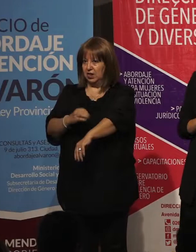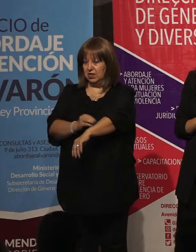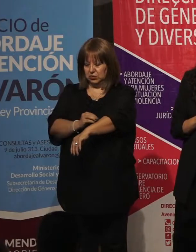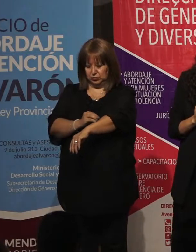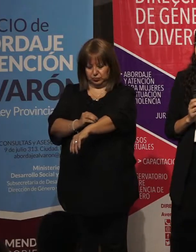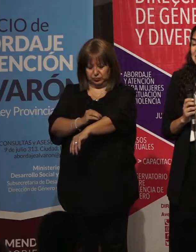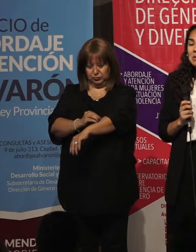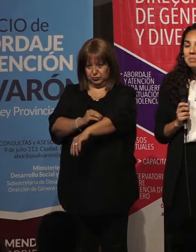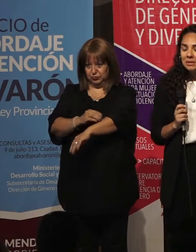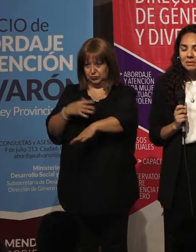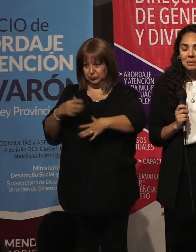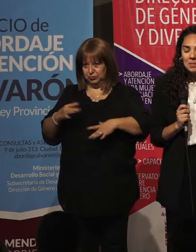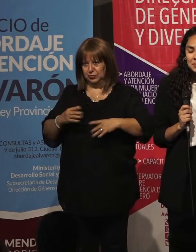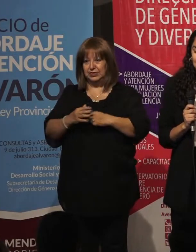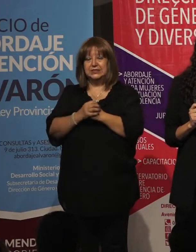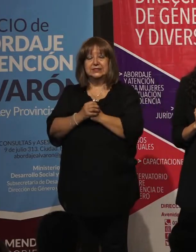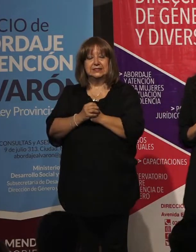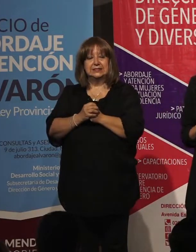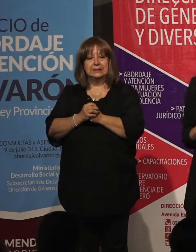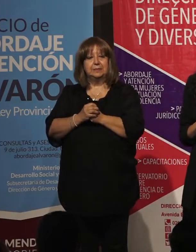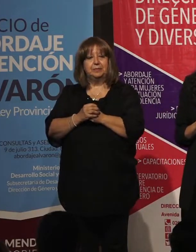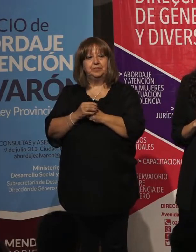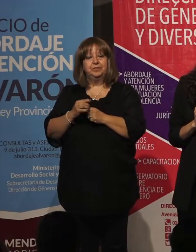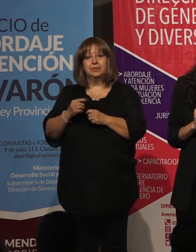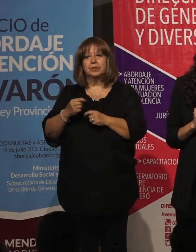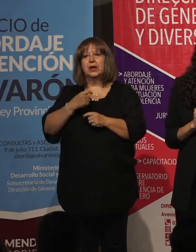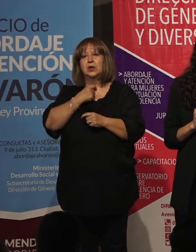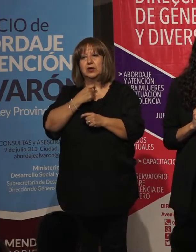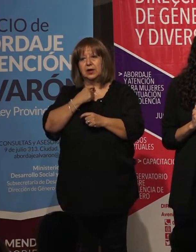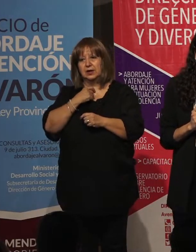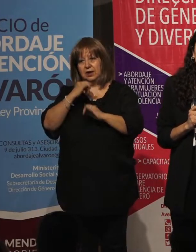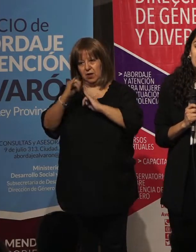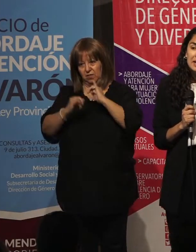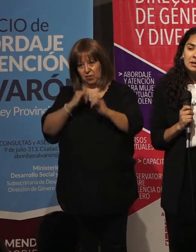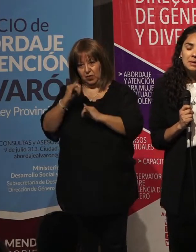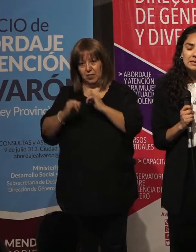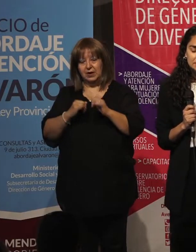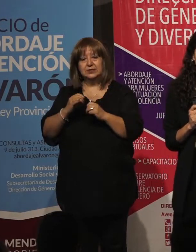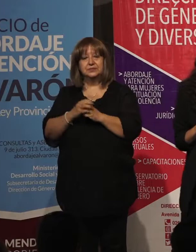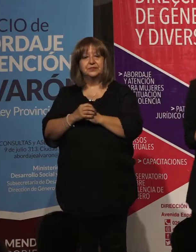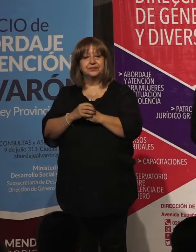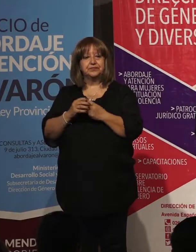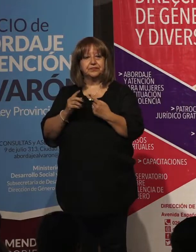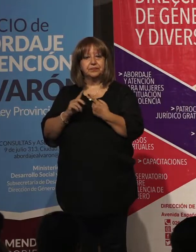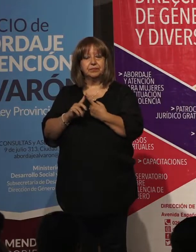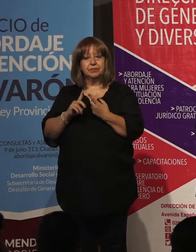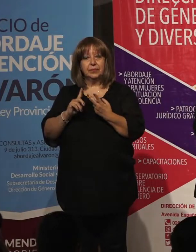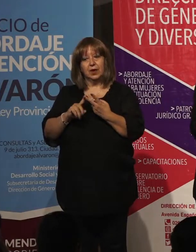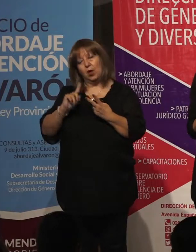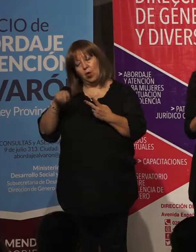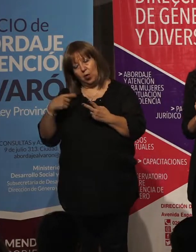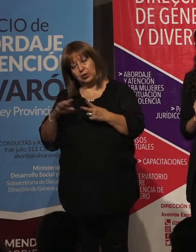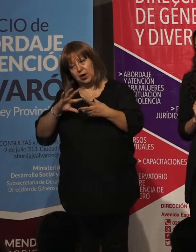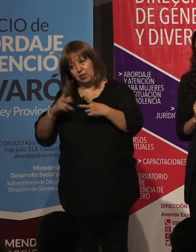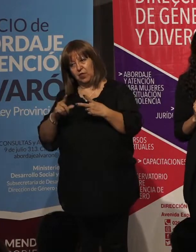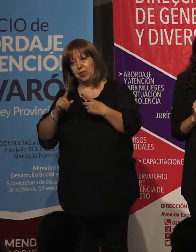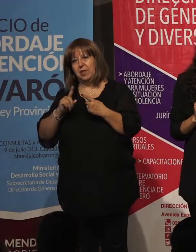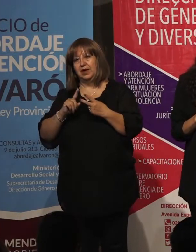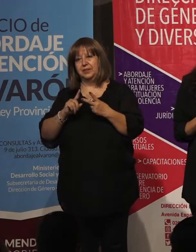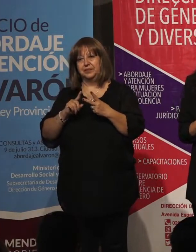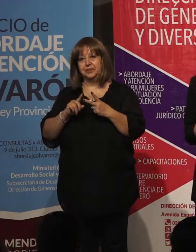piel de gallina. Pero es lo que quiero transmitirles hoy. Y además, otra de las formas que